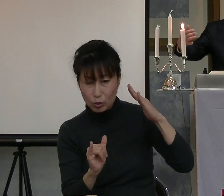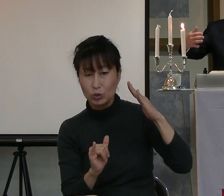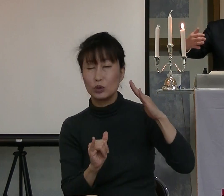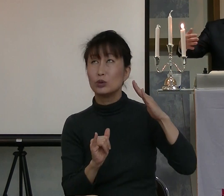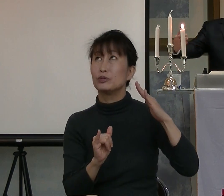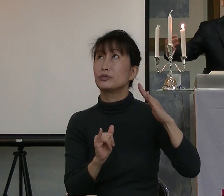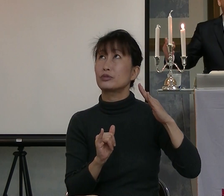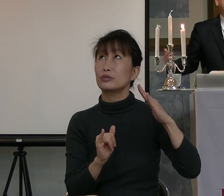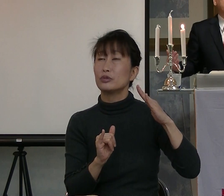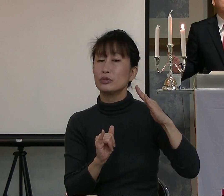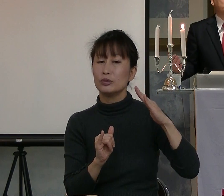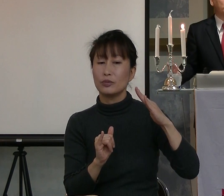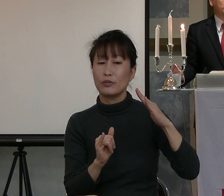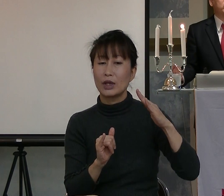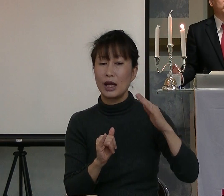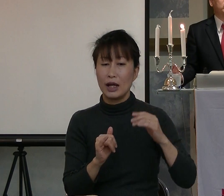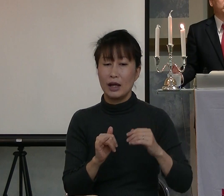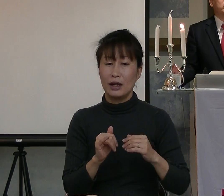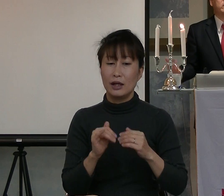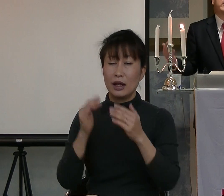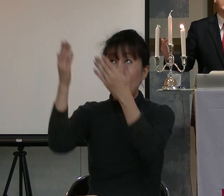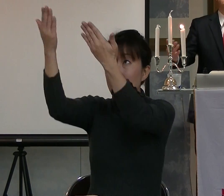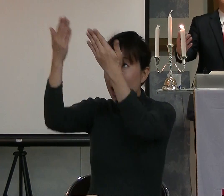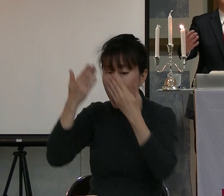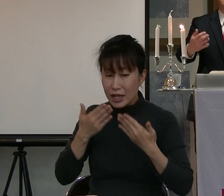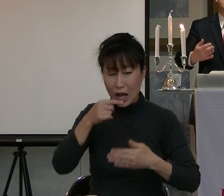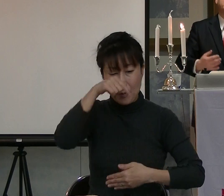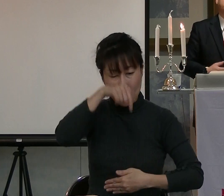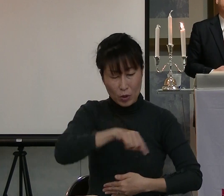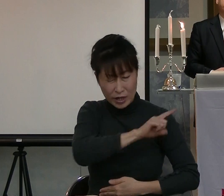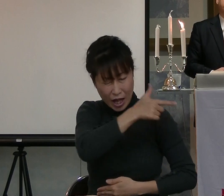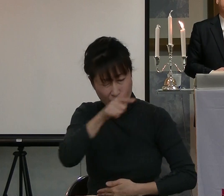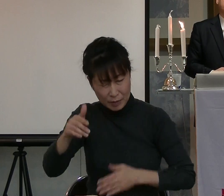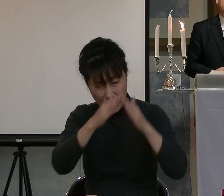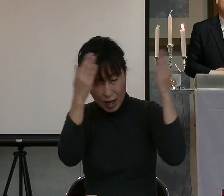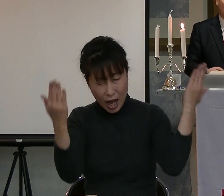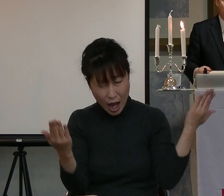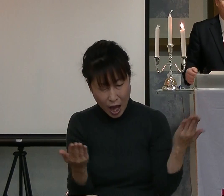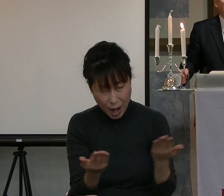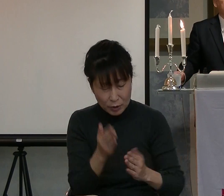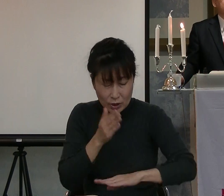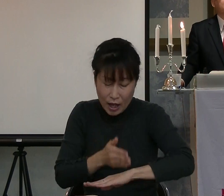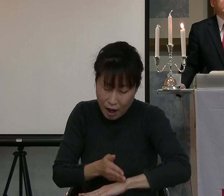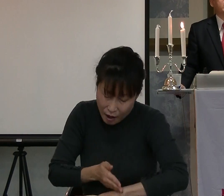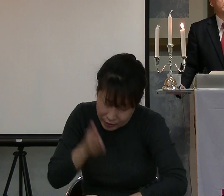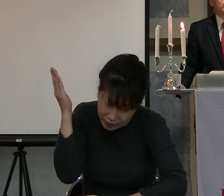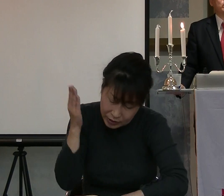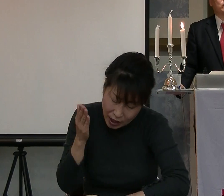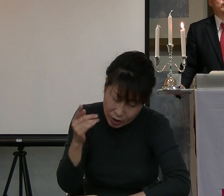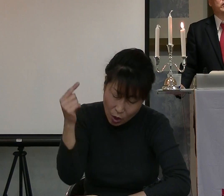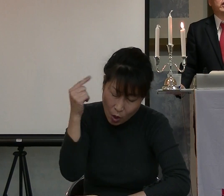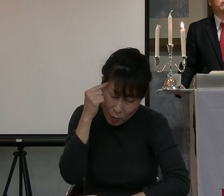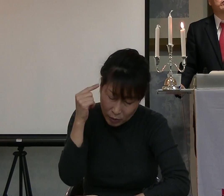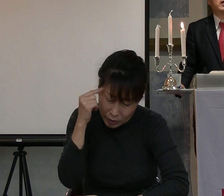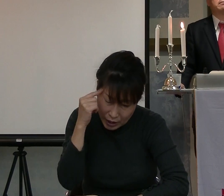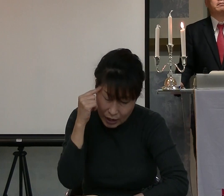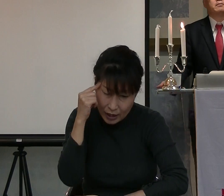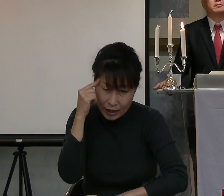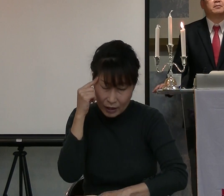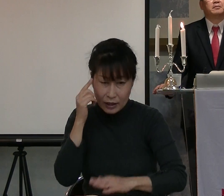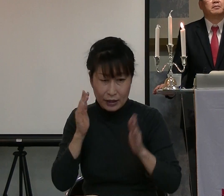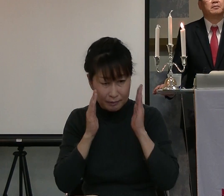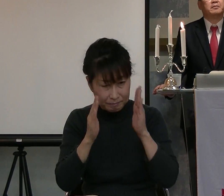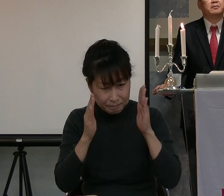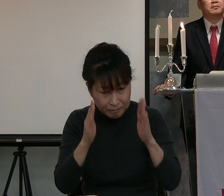の中にあるものを感謝して、そこに最善を尽くしていくか、